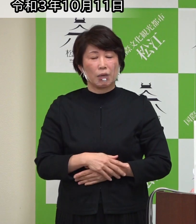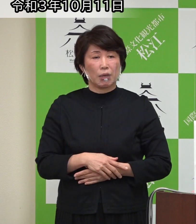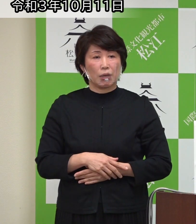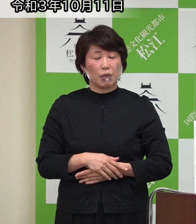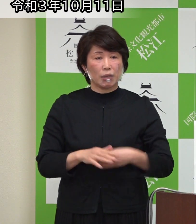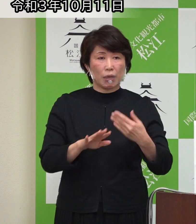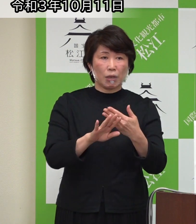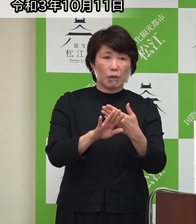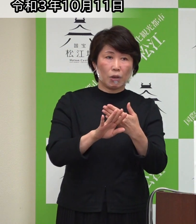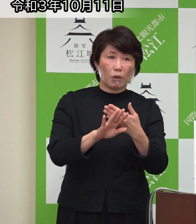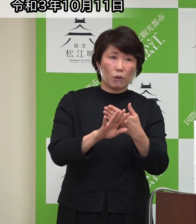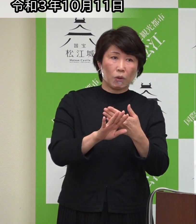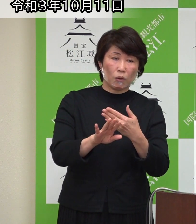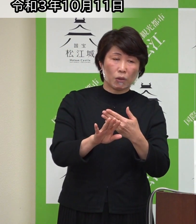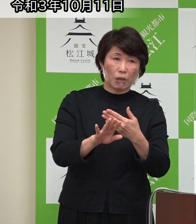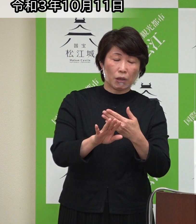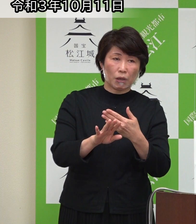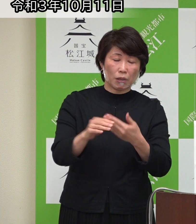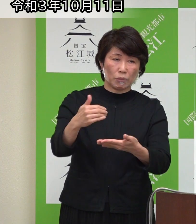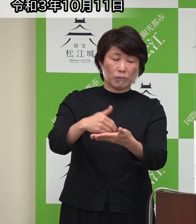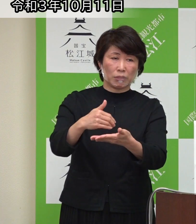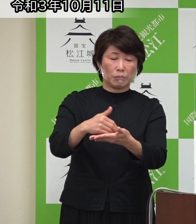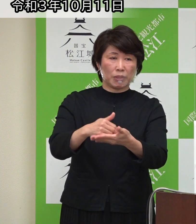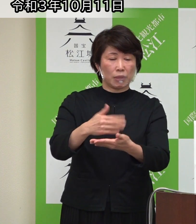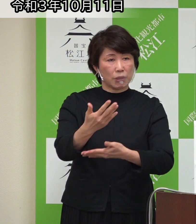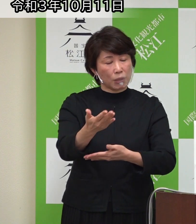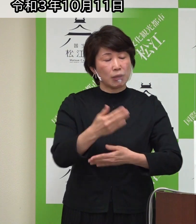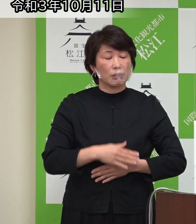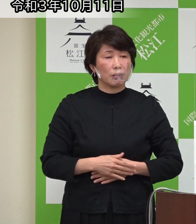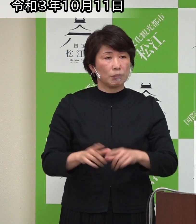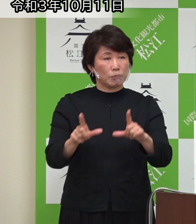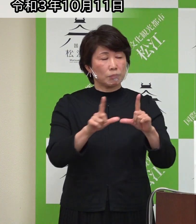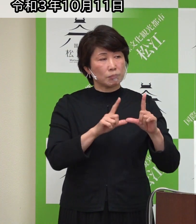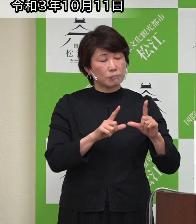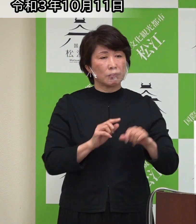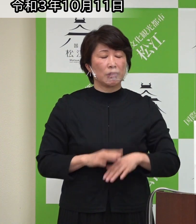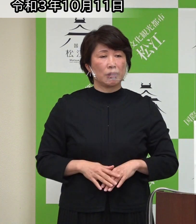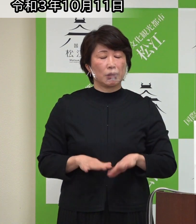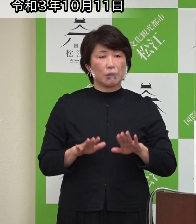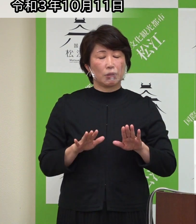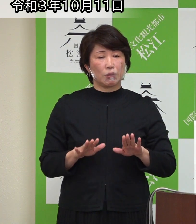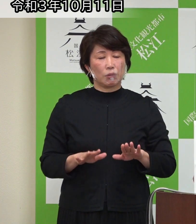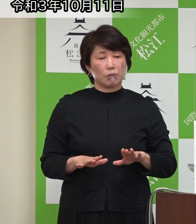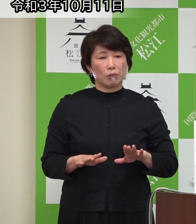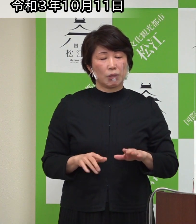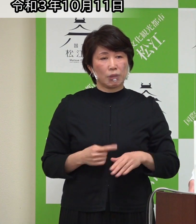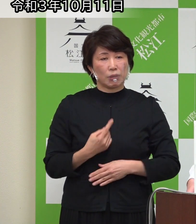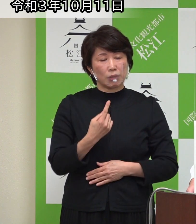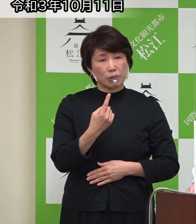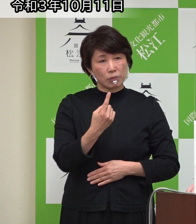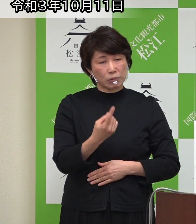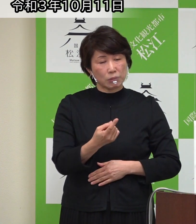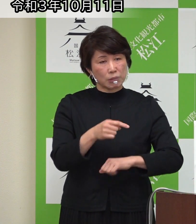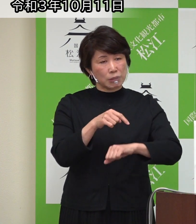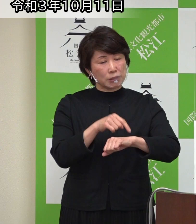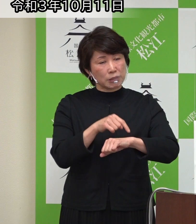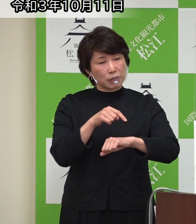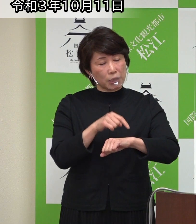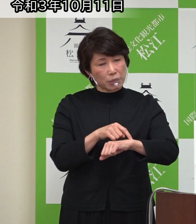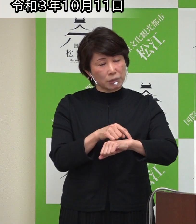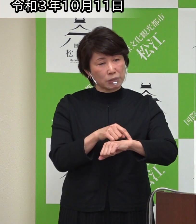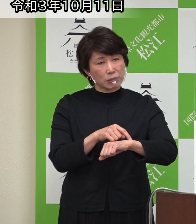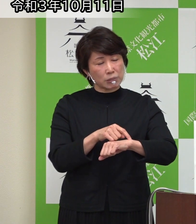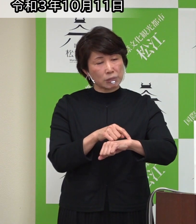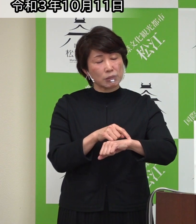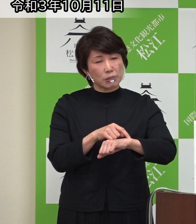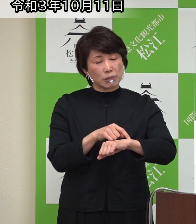町とかにも行かれるお考えでしょうか。 ですね、今回時間的な余裕も、時間的な、